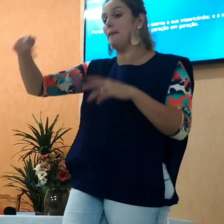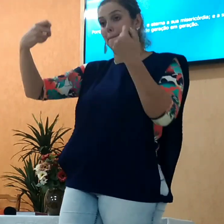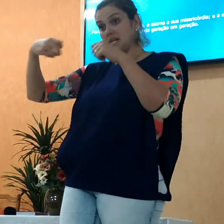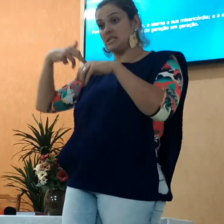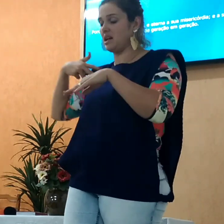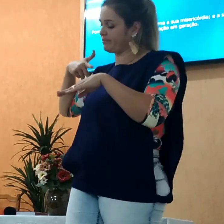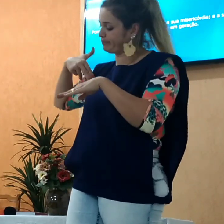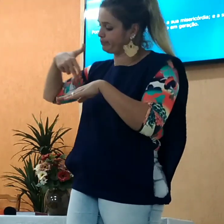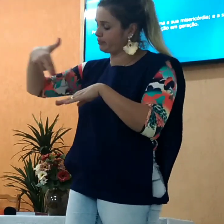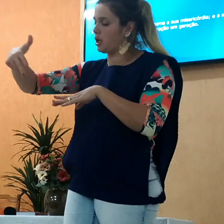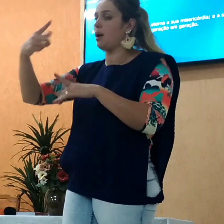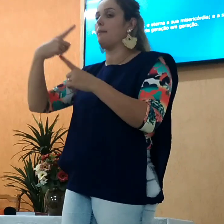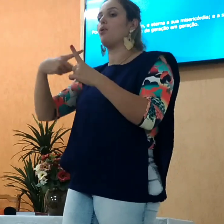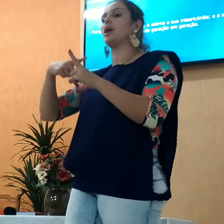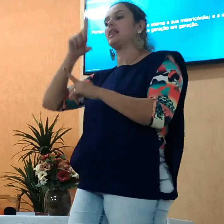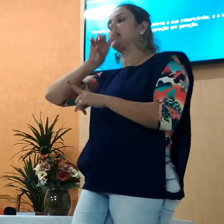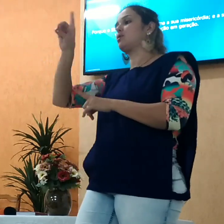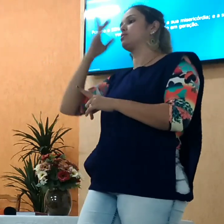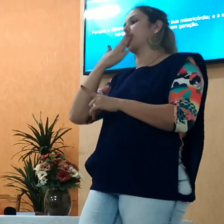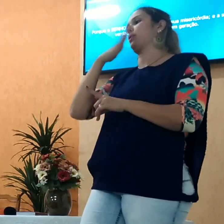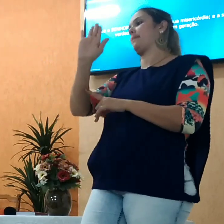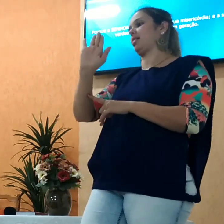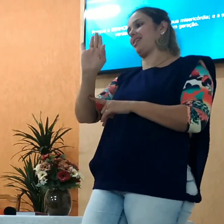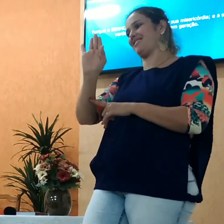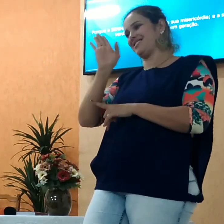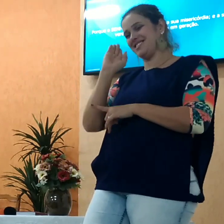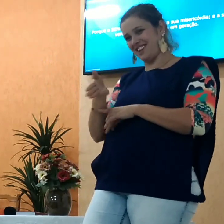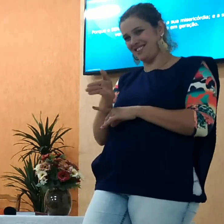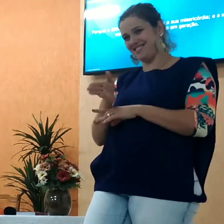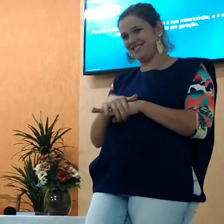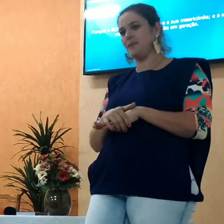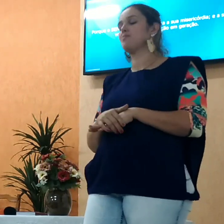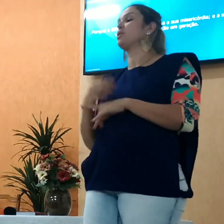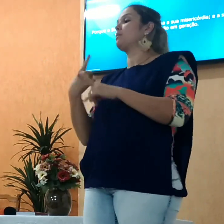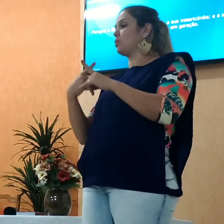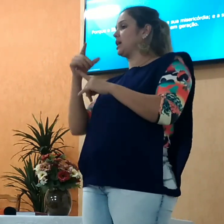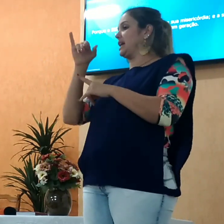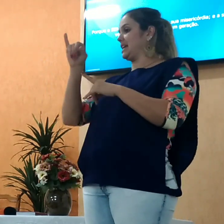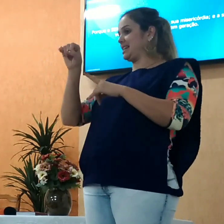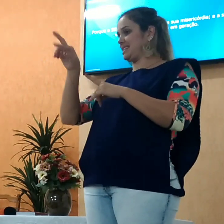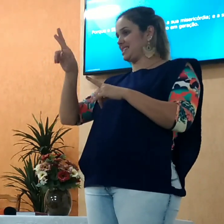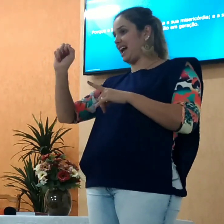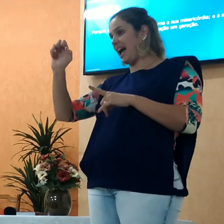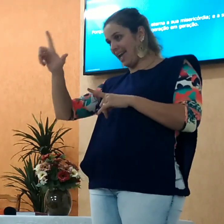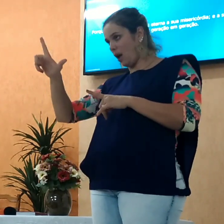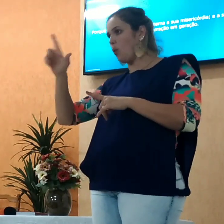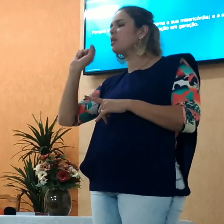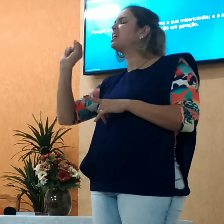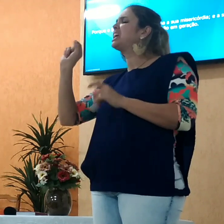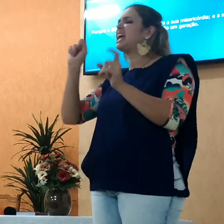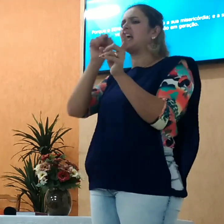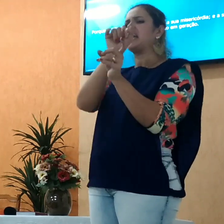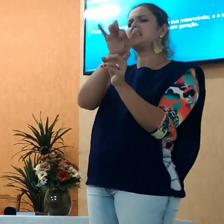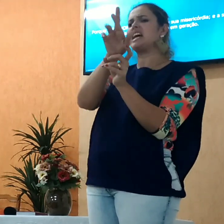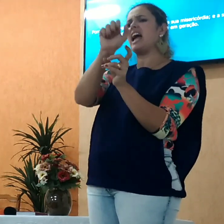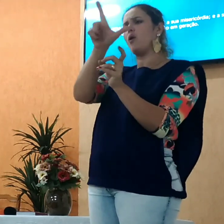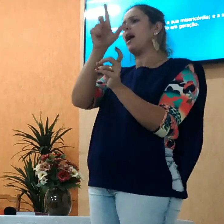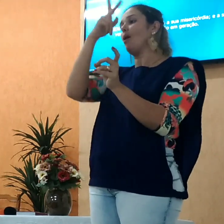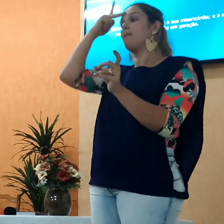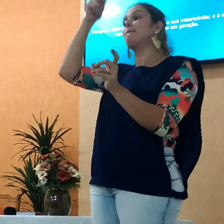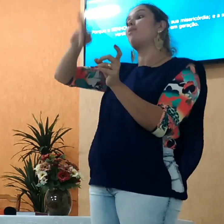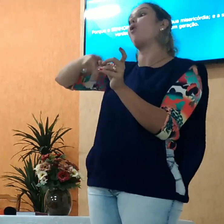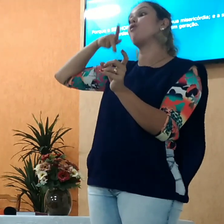que Deus tinha prometido a dar. Porque Israel era uma nação, ele não tinha pátria, era mais